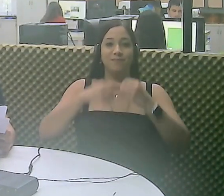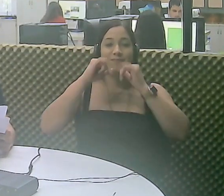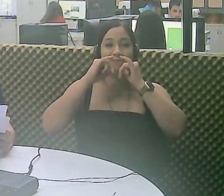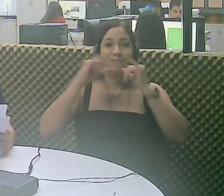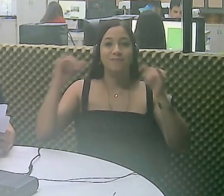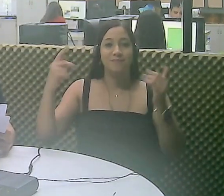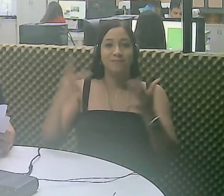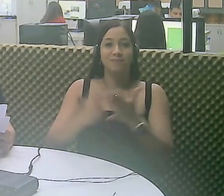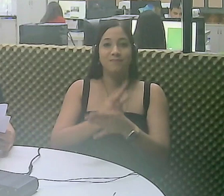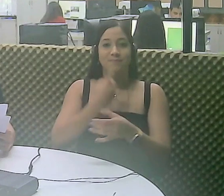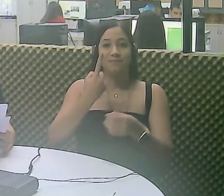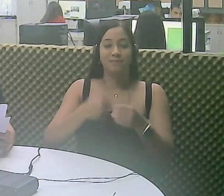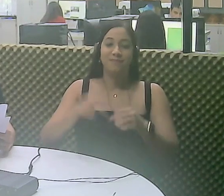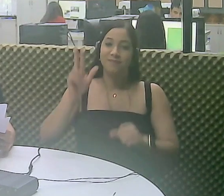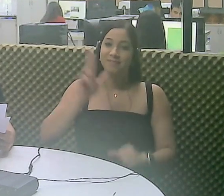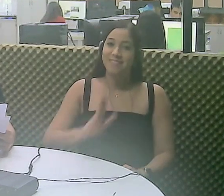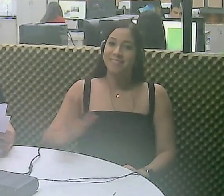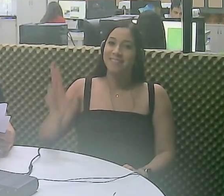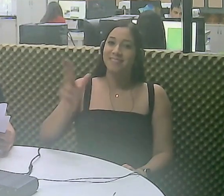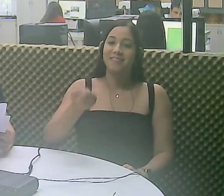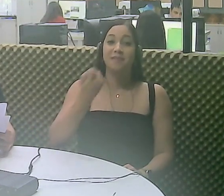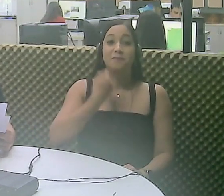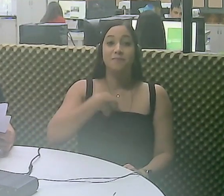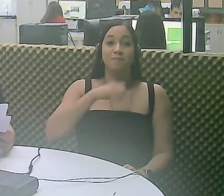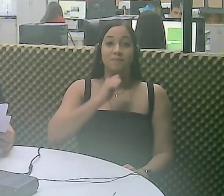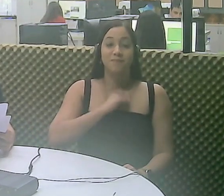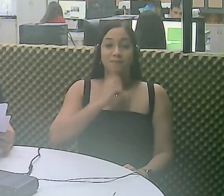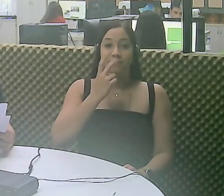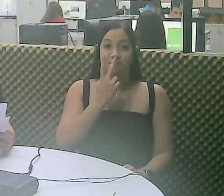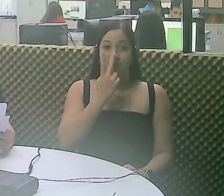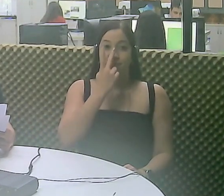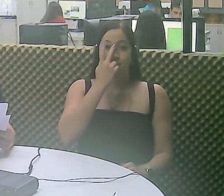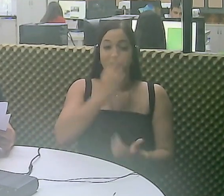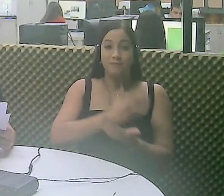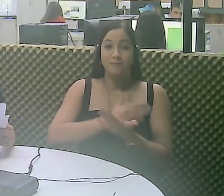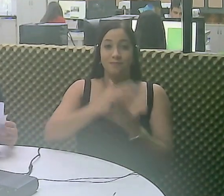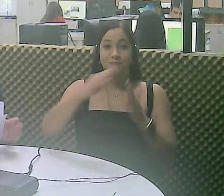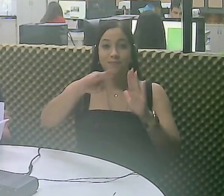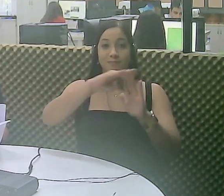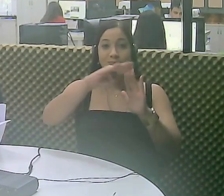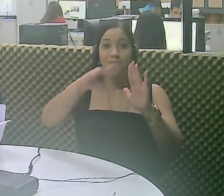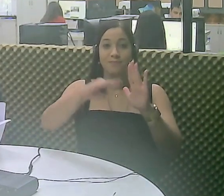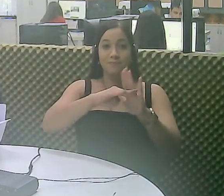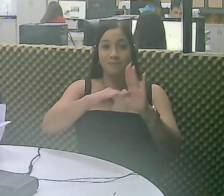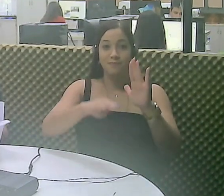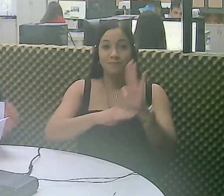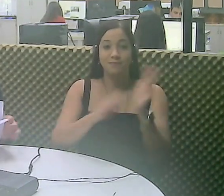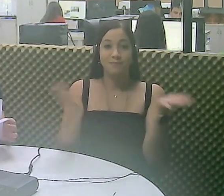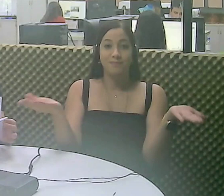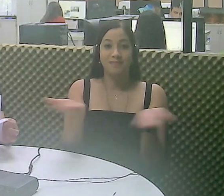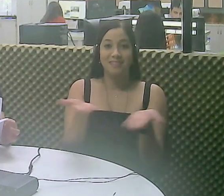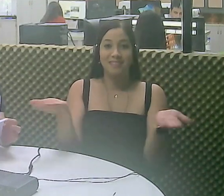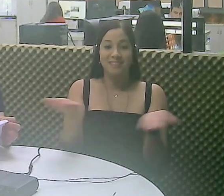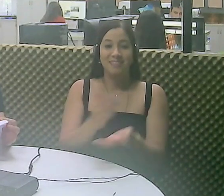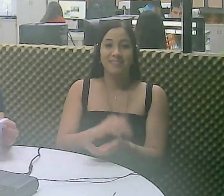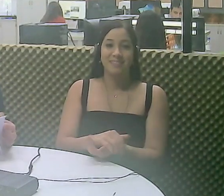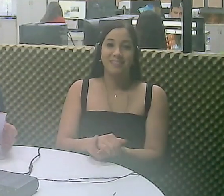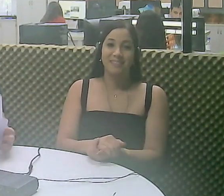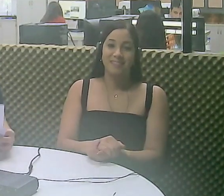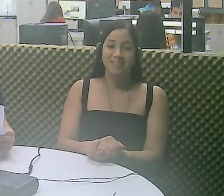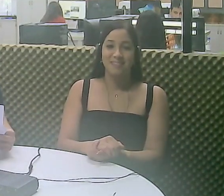boletim de notícias sobre o que de fato acontece em Uberlândia. Eu sou Vanessa Gianotti e começamos com os destaques da edição de